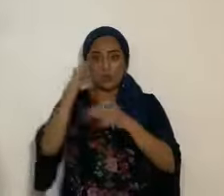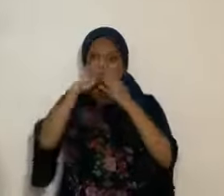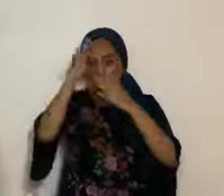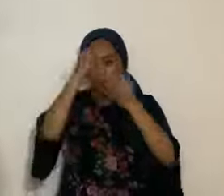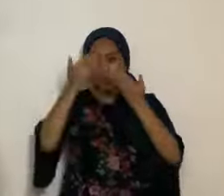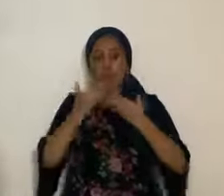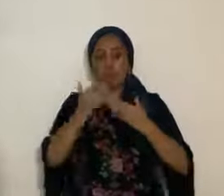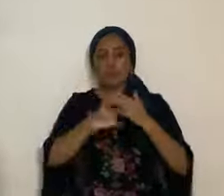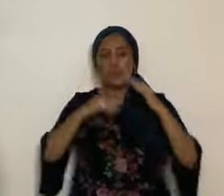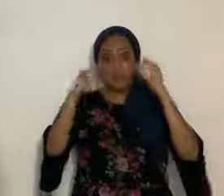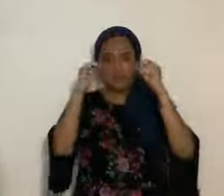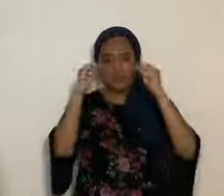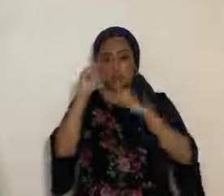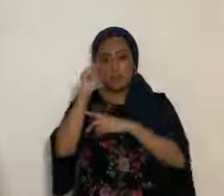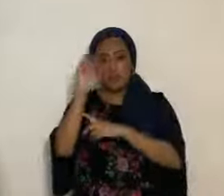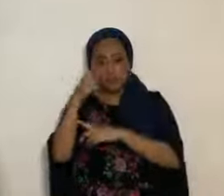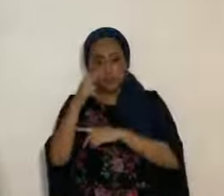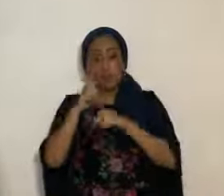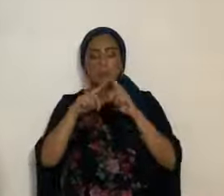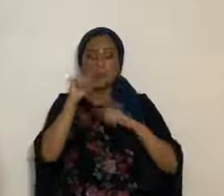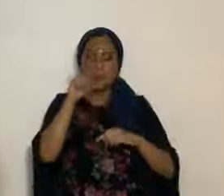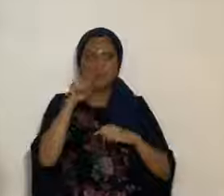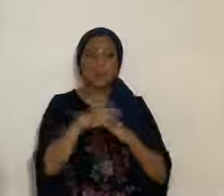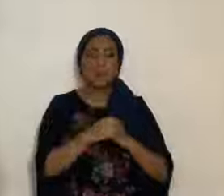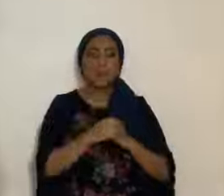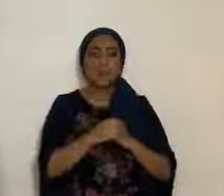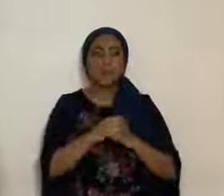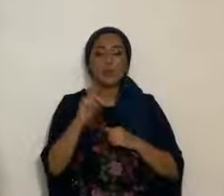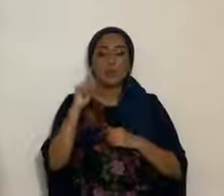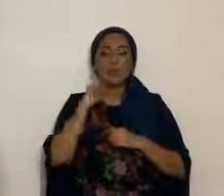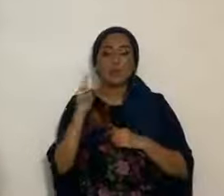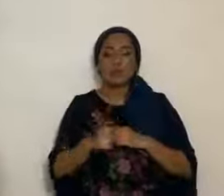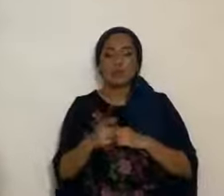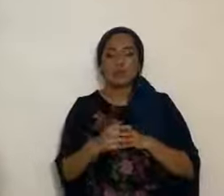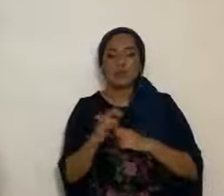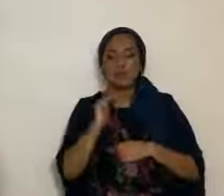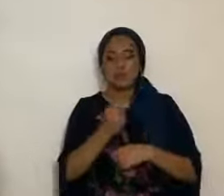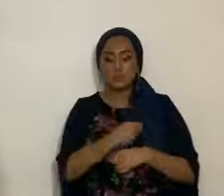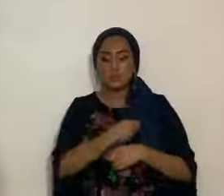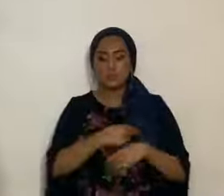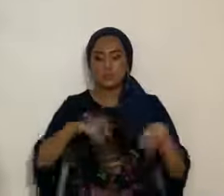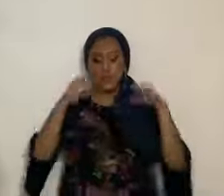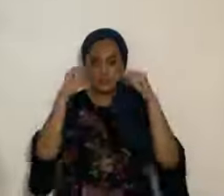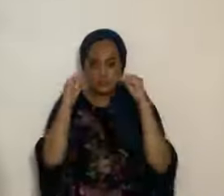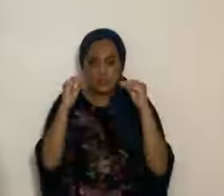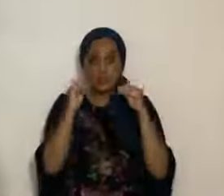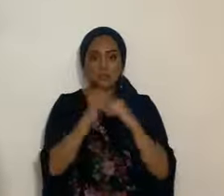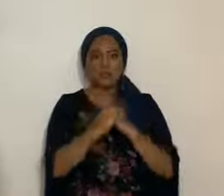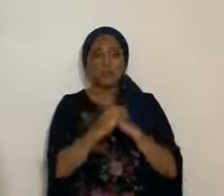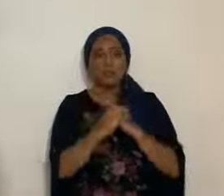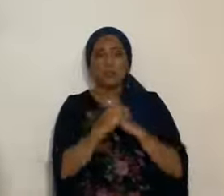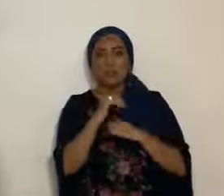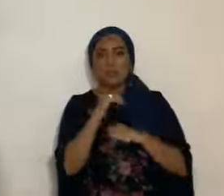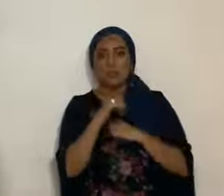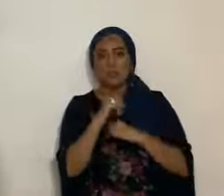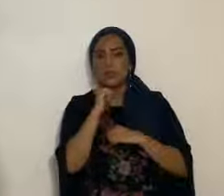instrucción, pero ciertamente nos mandó a enseñarla, no como jueces, no como